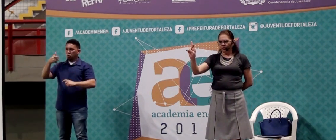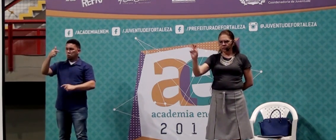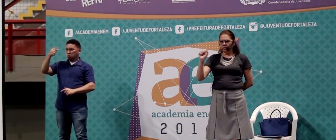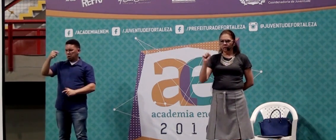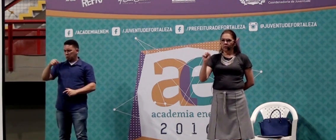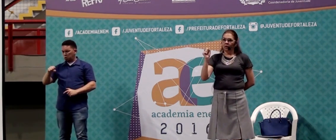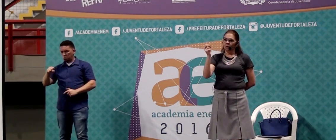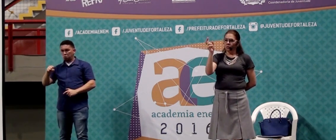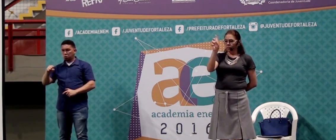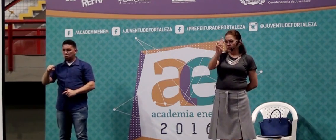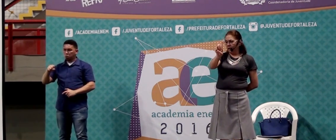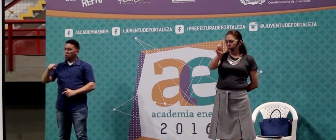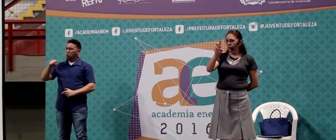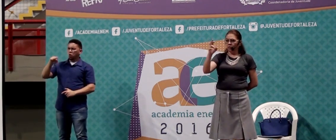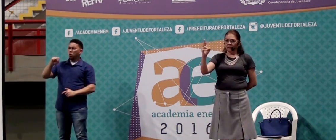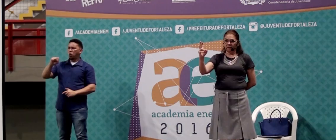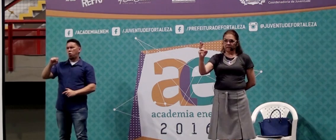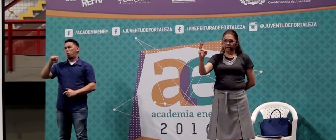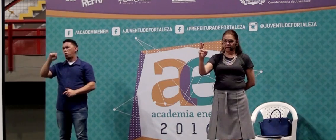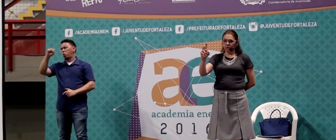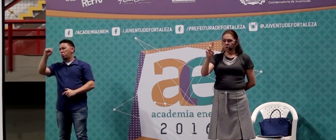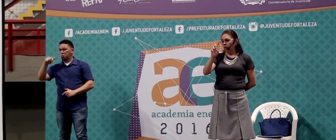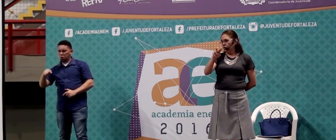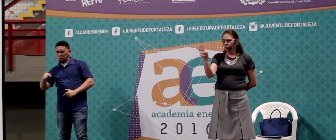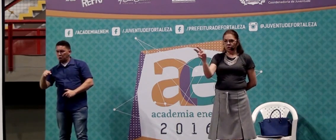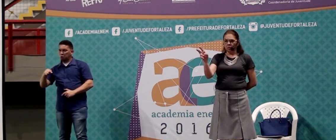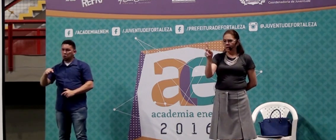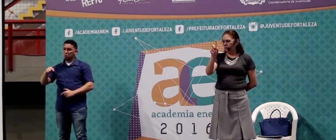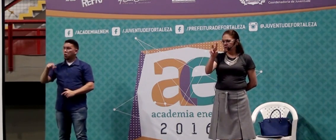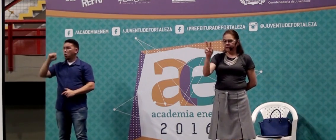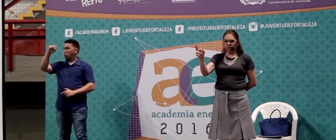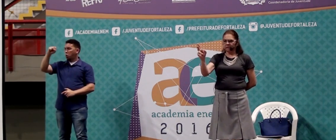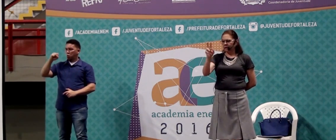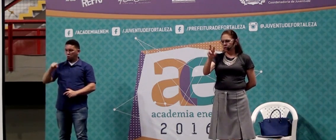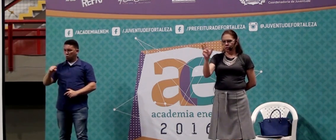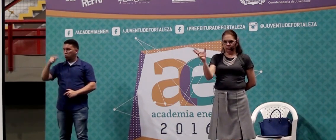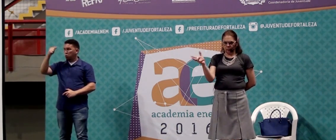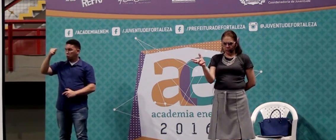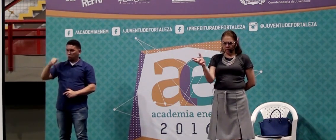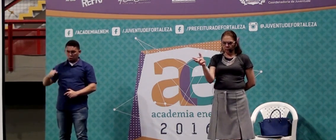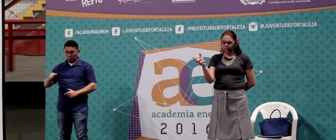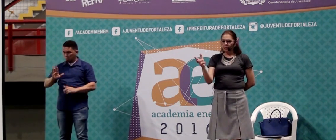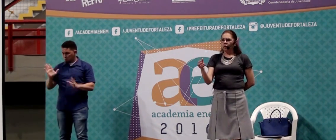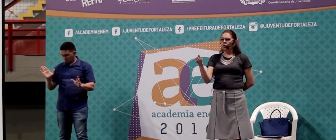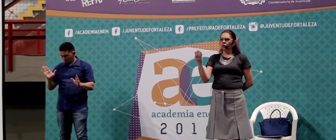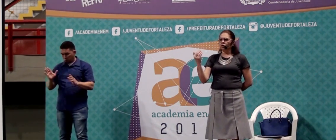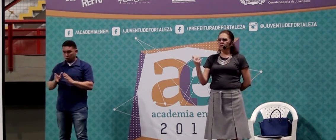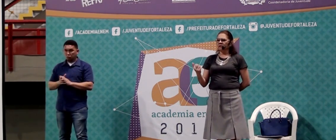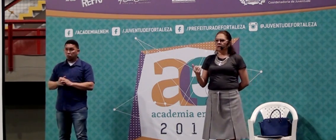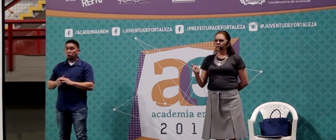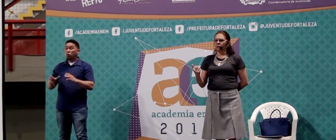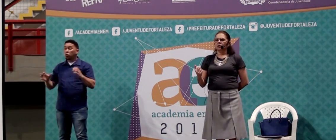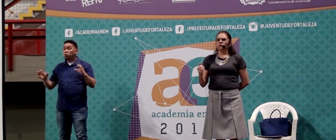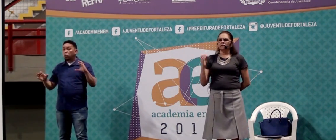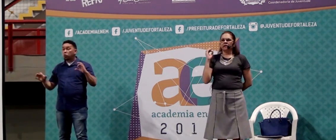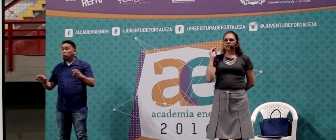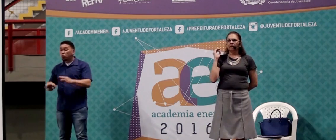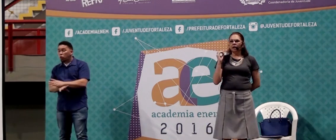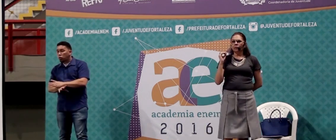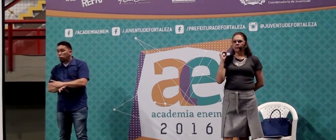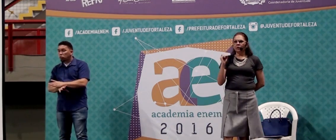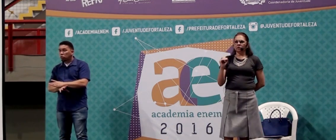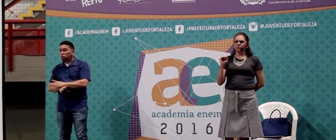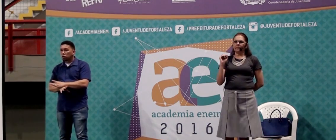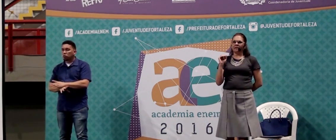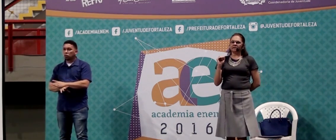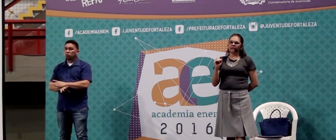com 8, ou o contrário, 8 e 7, ou tudo igual, 7 e 7, 8 e 8. Conclusão, você